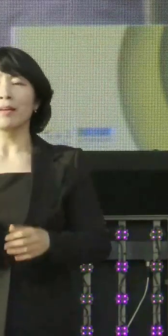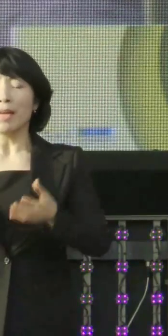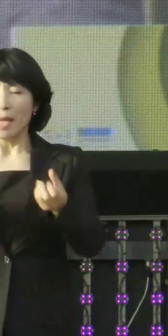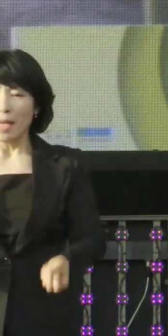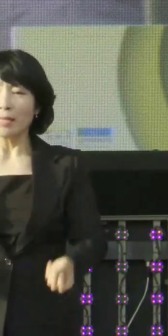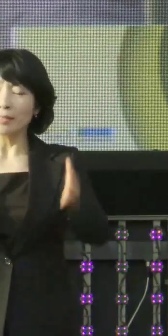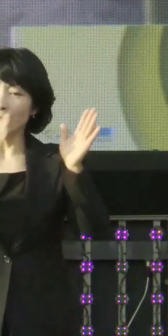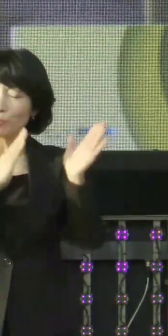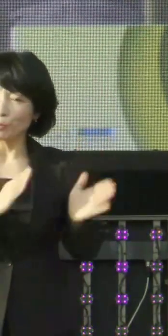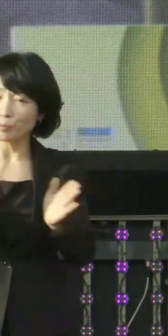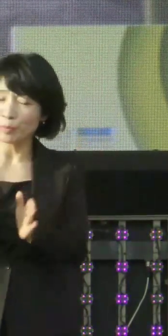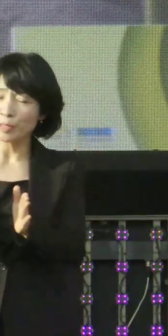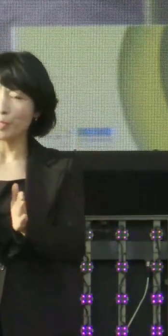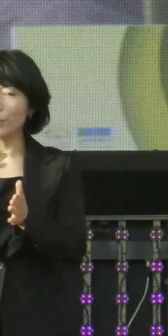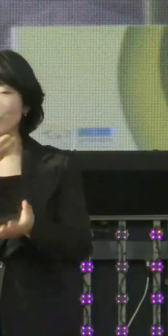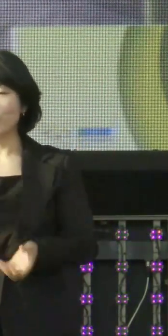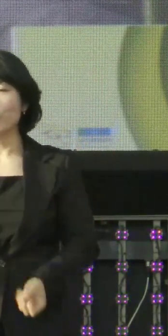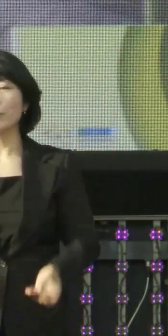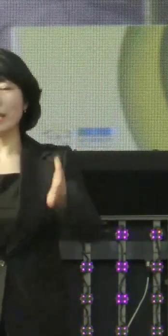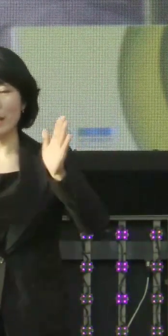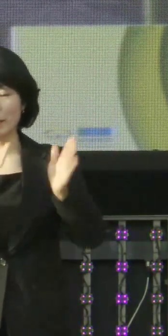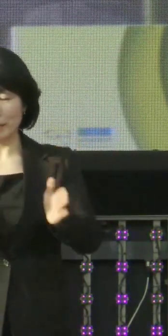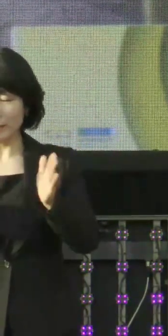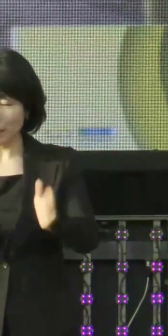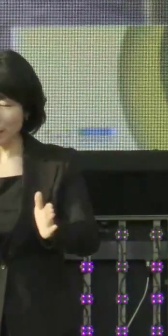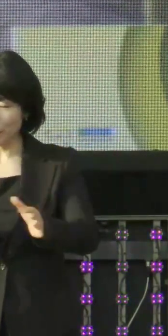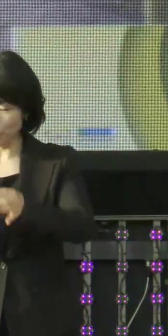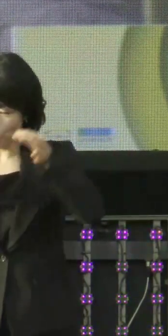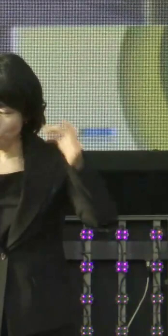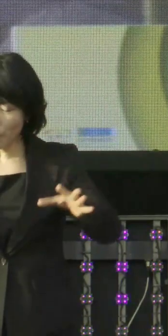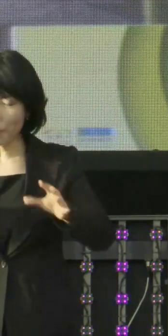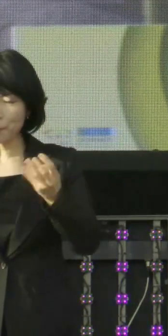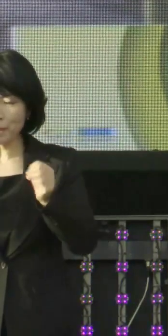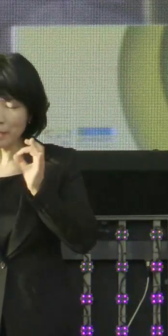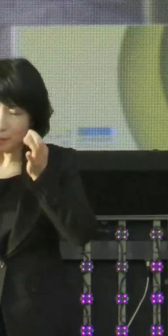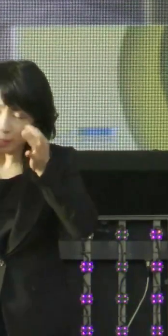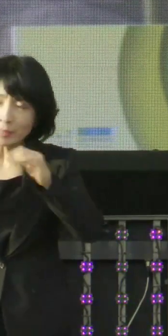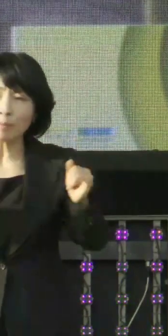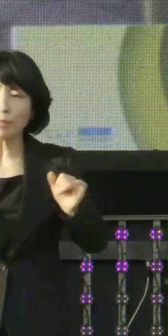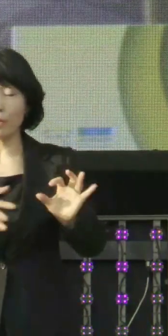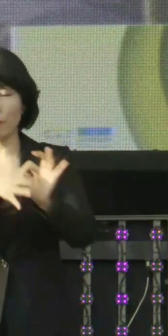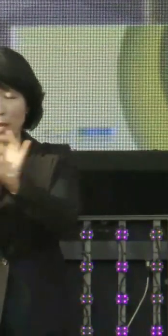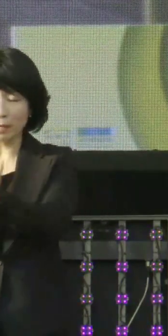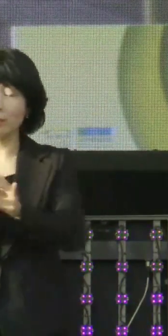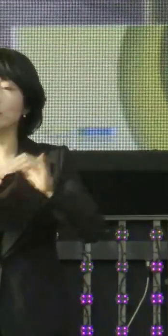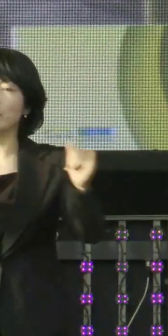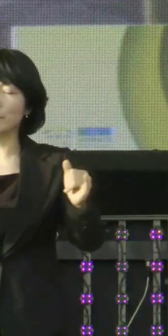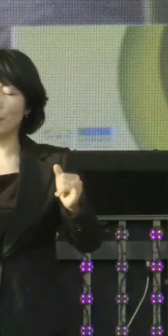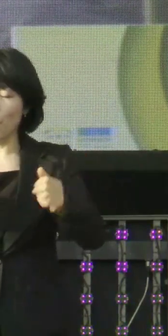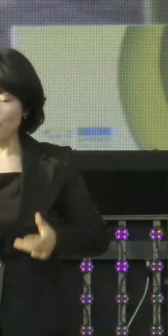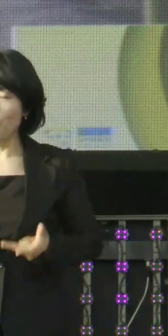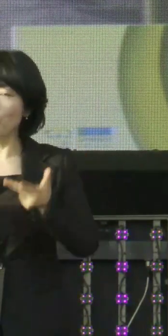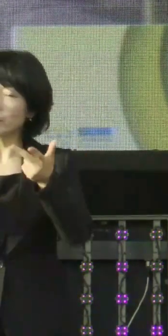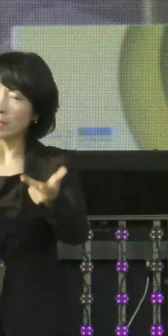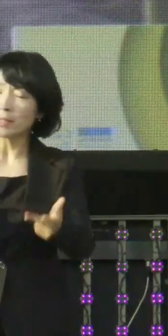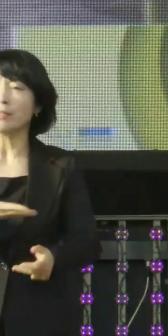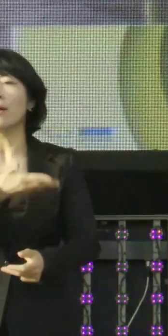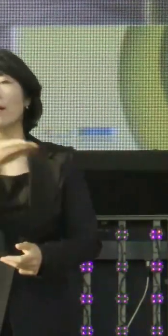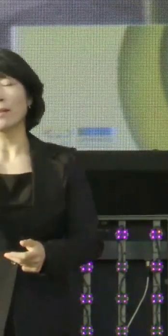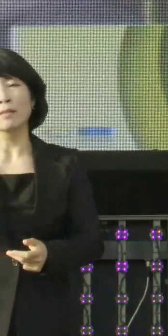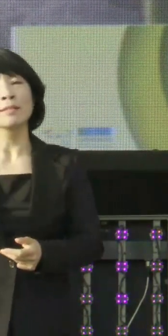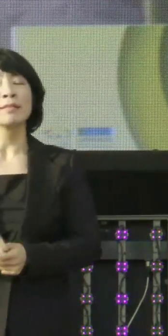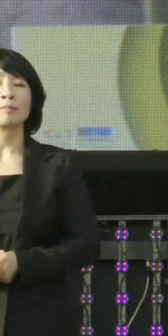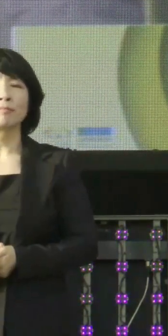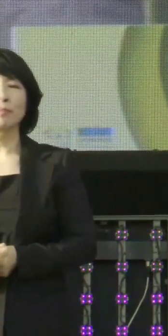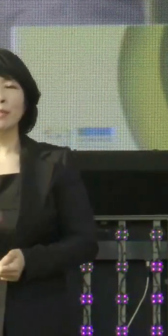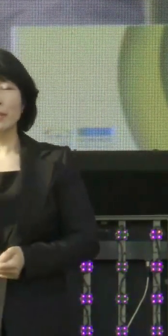행사 준비와 축제 기간 동안 많이 애쓰실 관계자 여러분과 자원봉사자 여러분